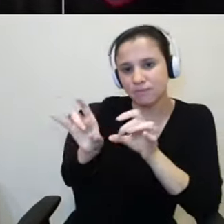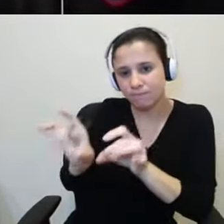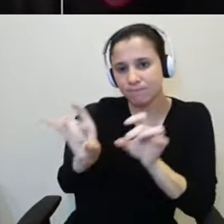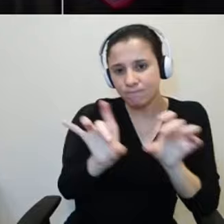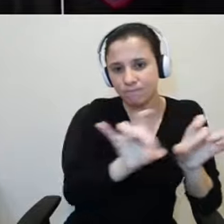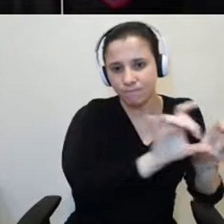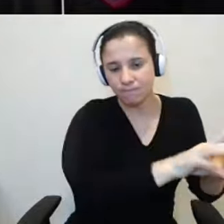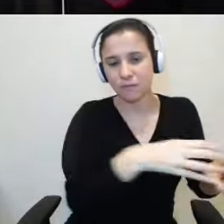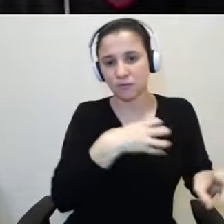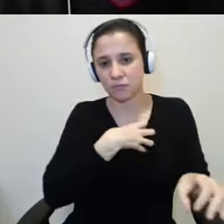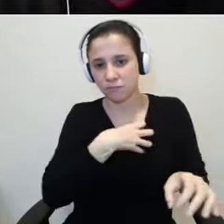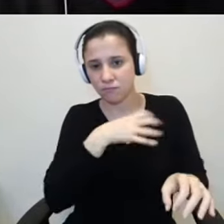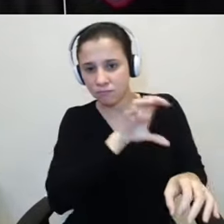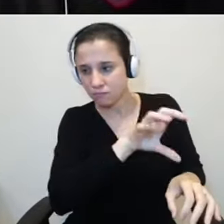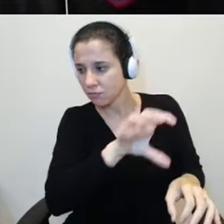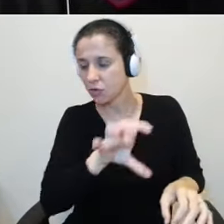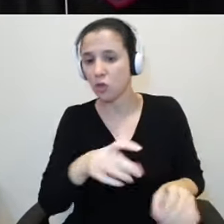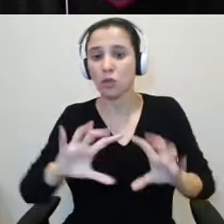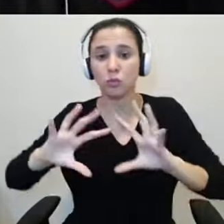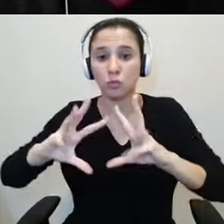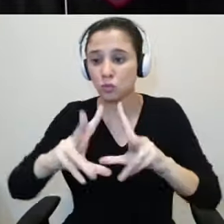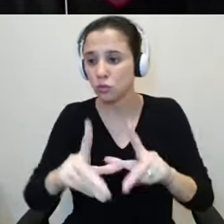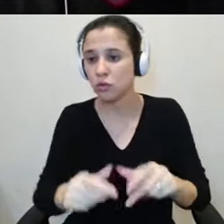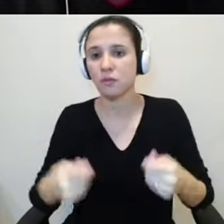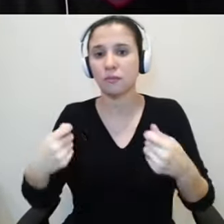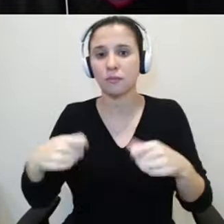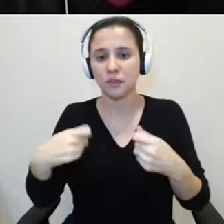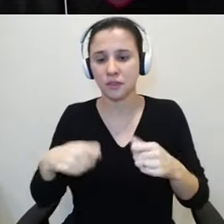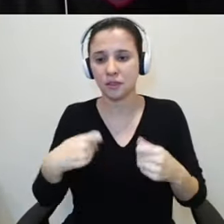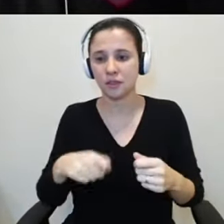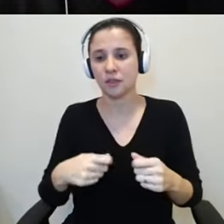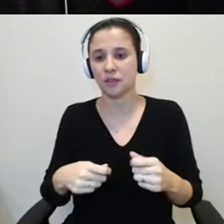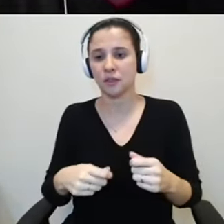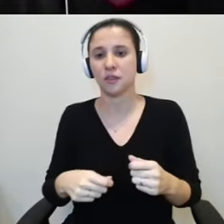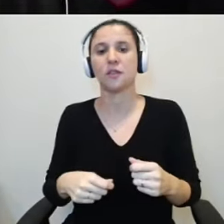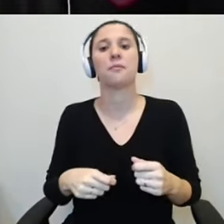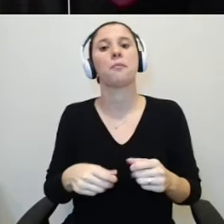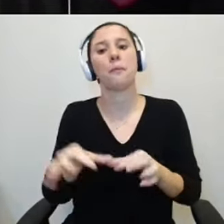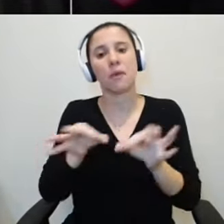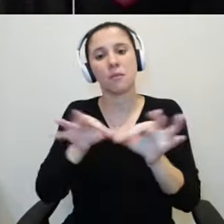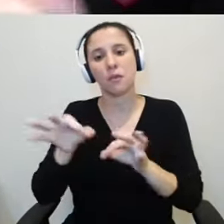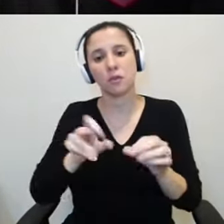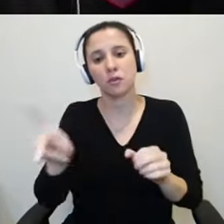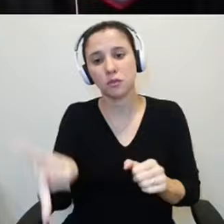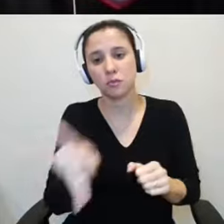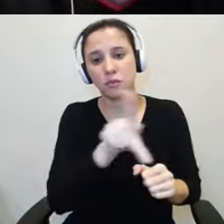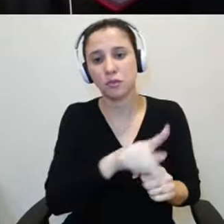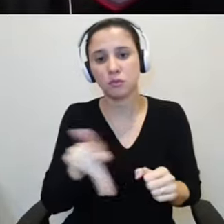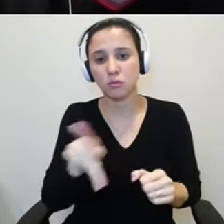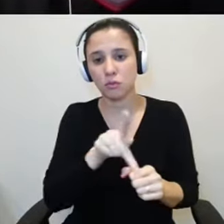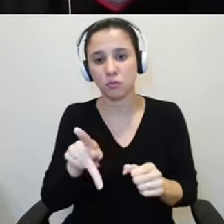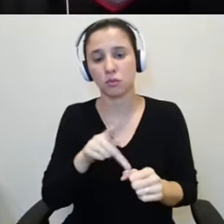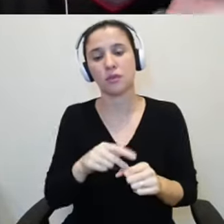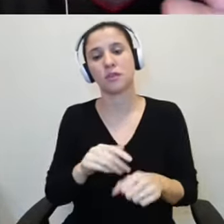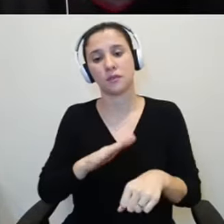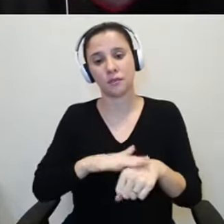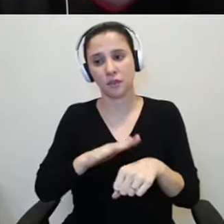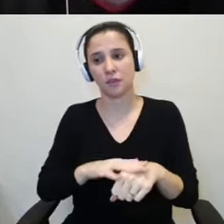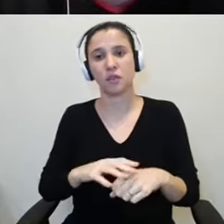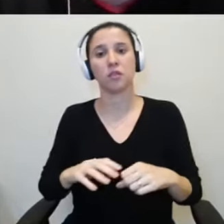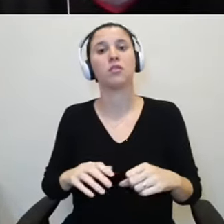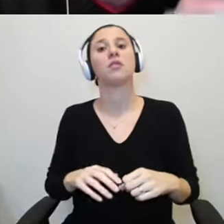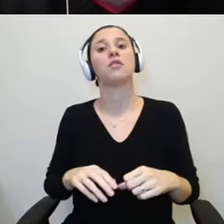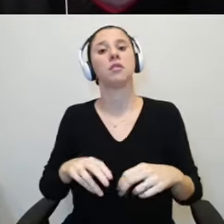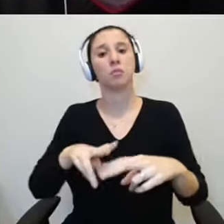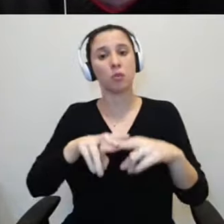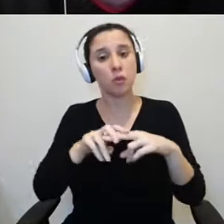pessoal, depende desse planejamento que os professores estão realizando. Então, é dessa forma que a gente vai trabalhar. Divulgar isso para